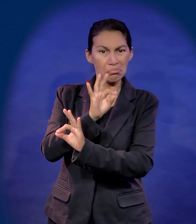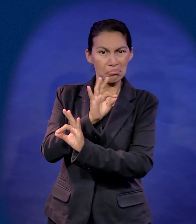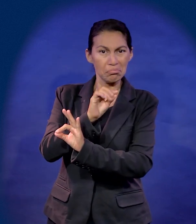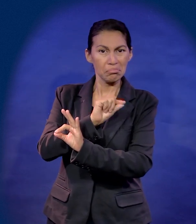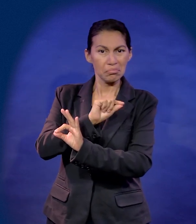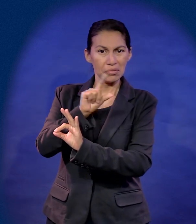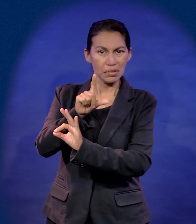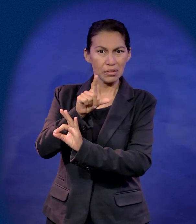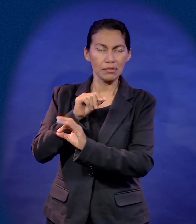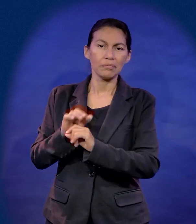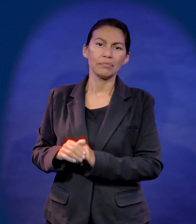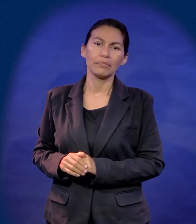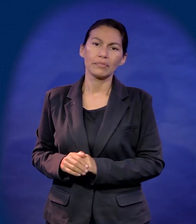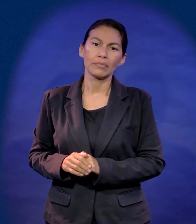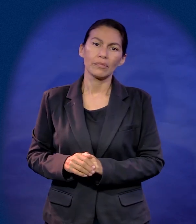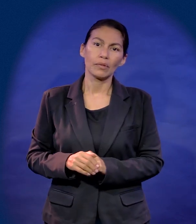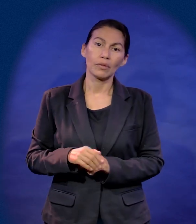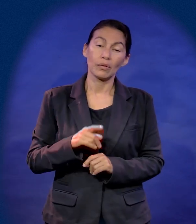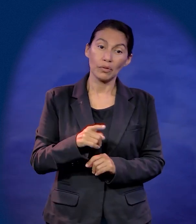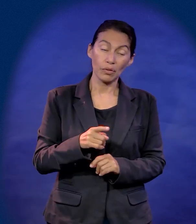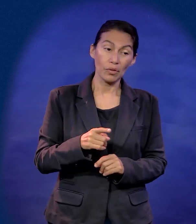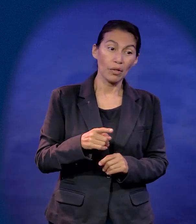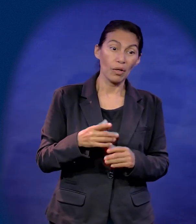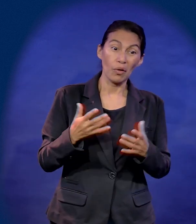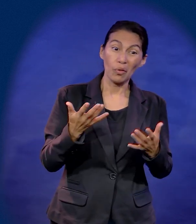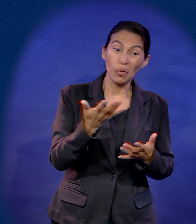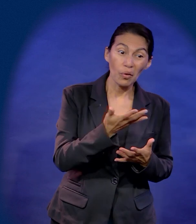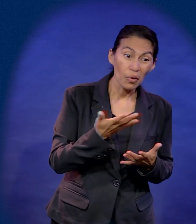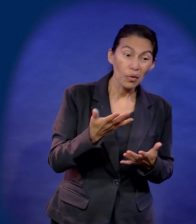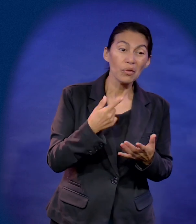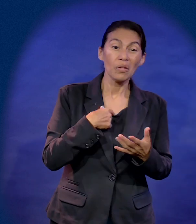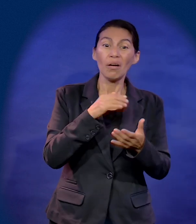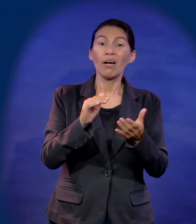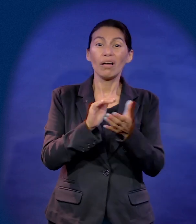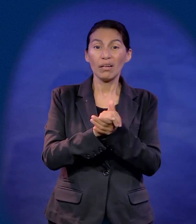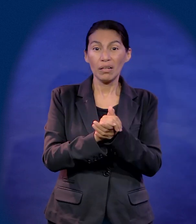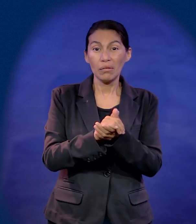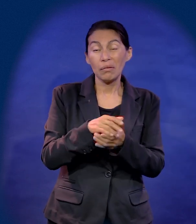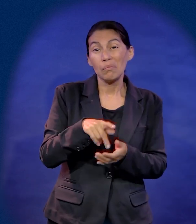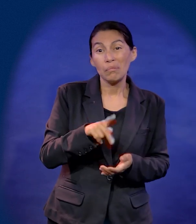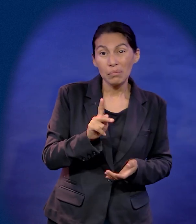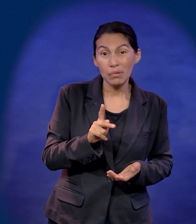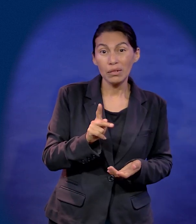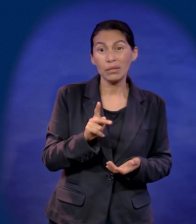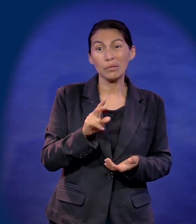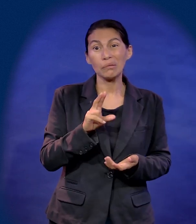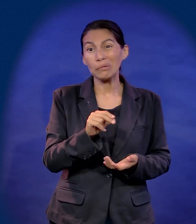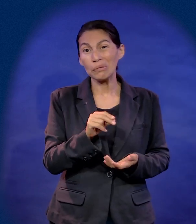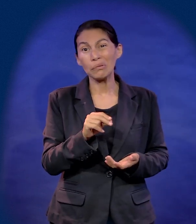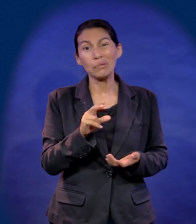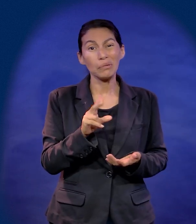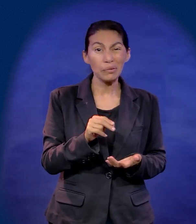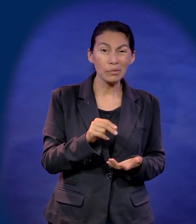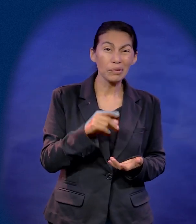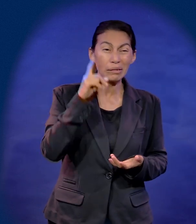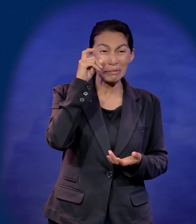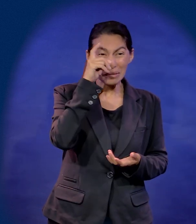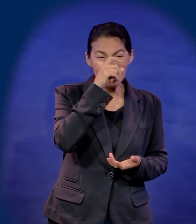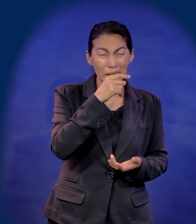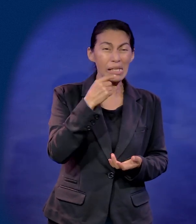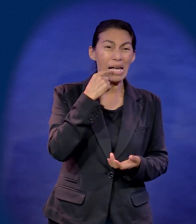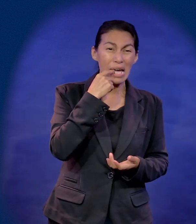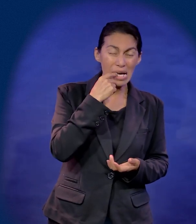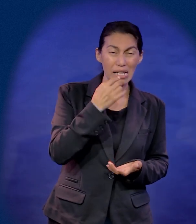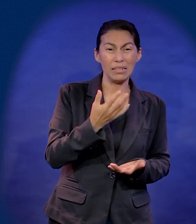muy bien, ese noviazgo tuvo éxito. Si usted de pronto dice, no, yo tenía todas las ganas de pasar la vida con él,